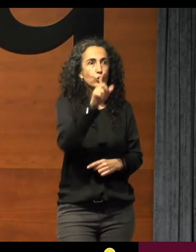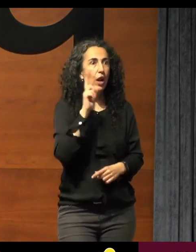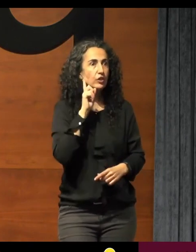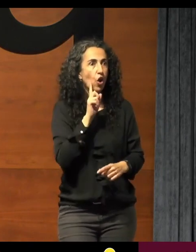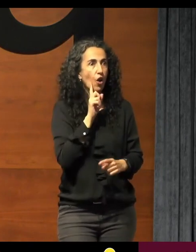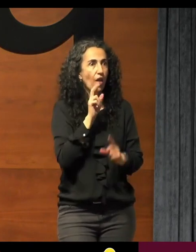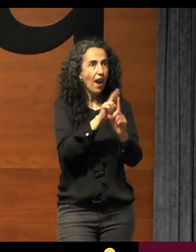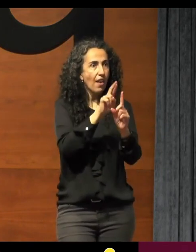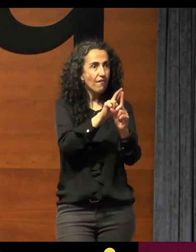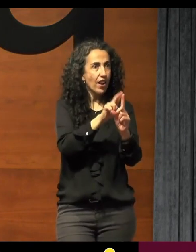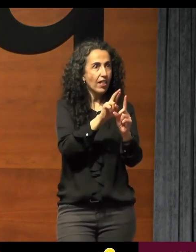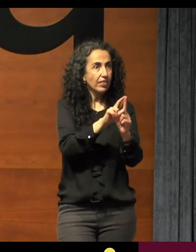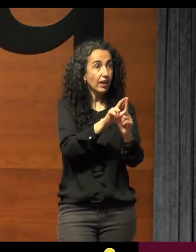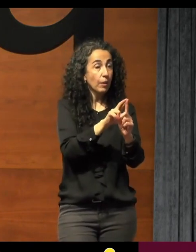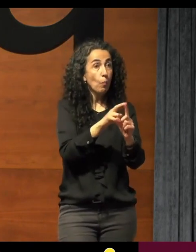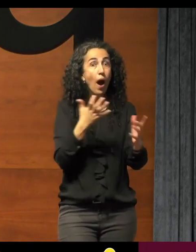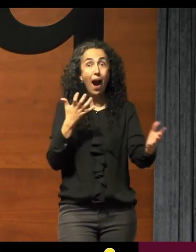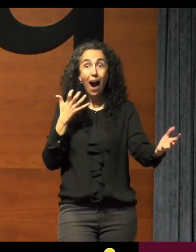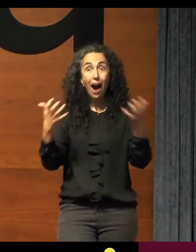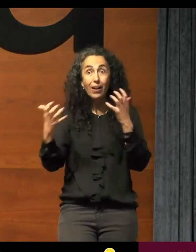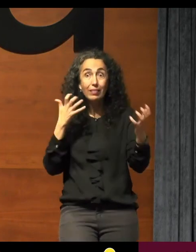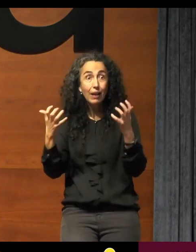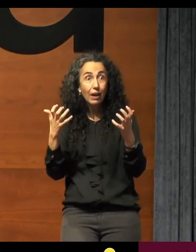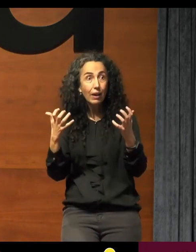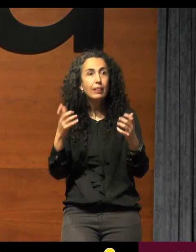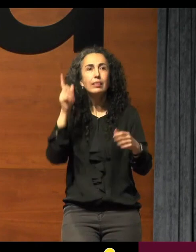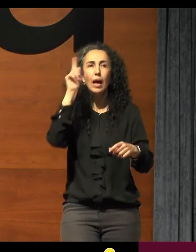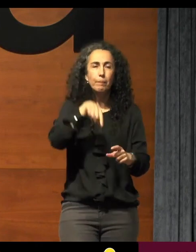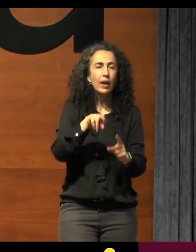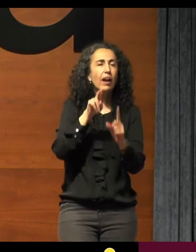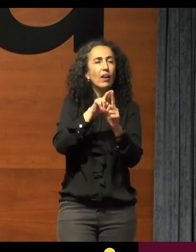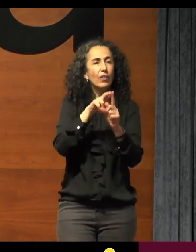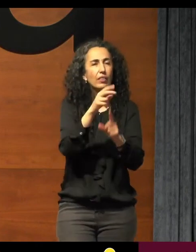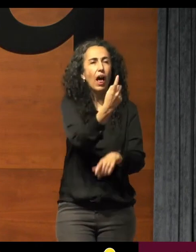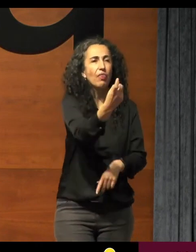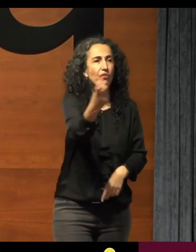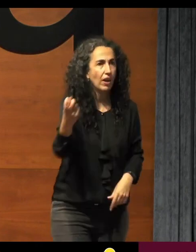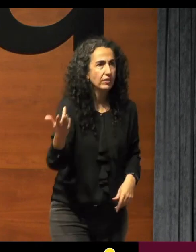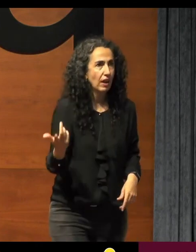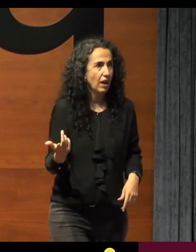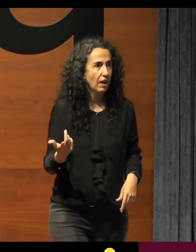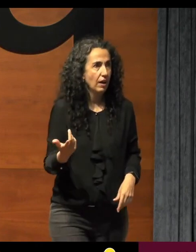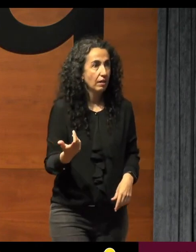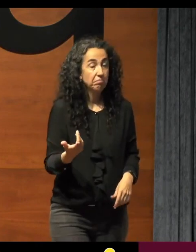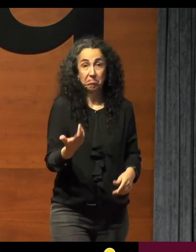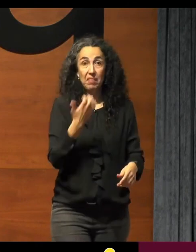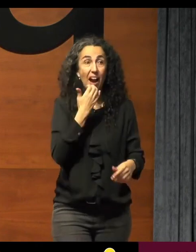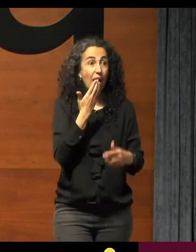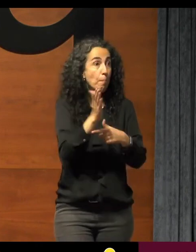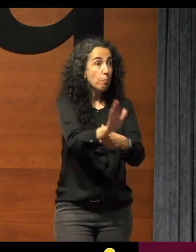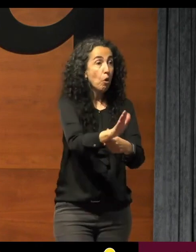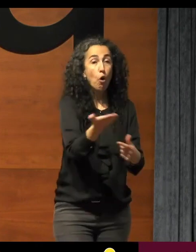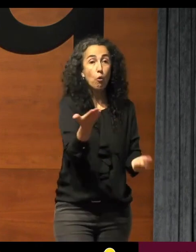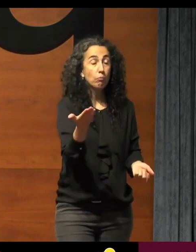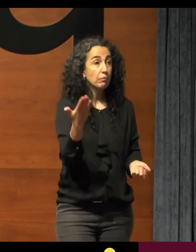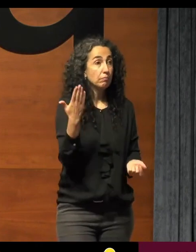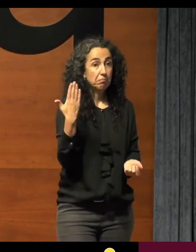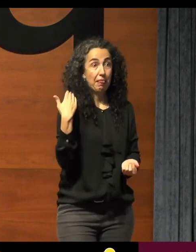De igual modo que se cuenta con una figura referente dentro del ámbito educativo, considero importante que dentro del mundo del arte también se cuente